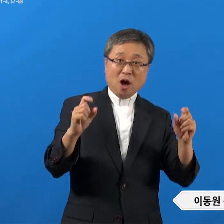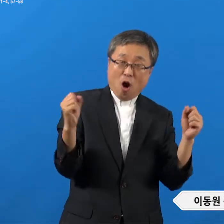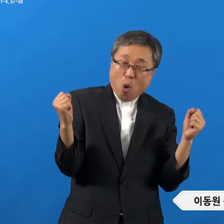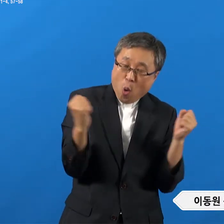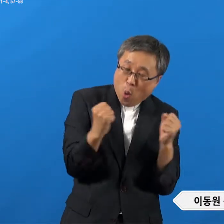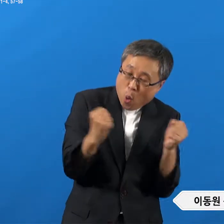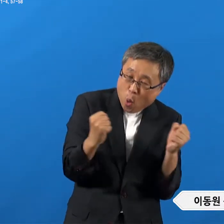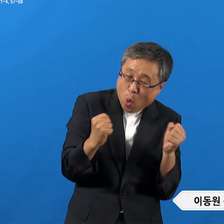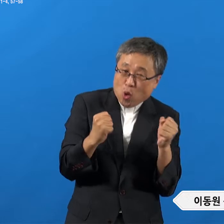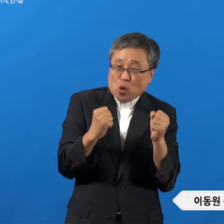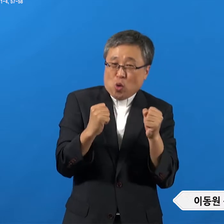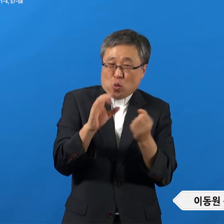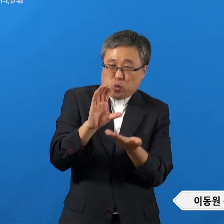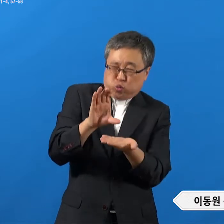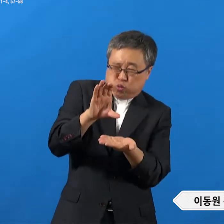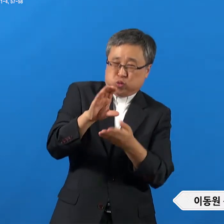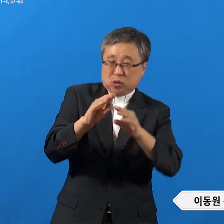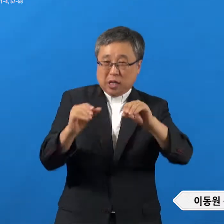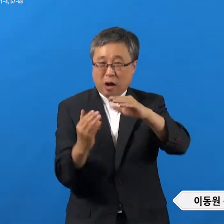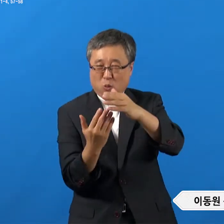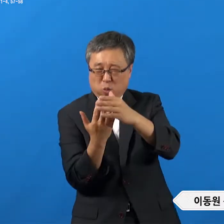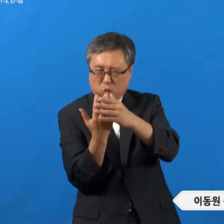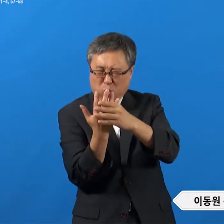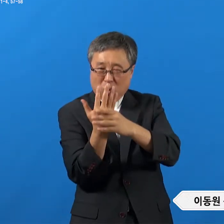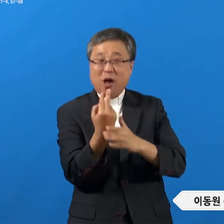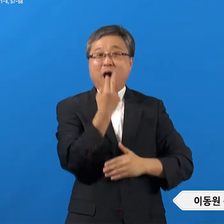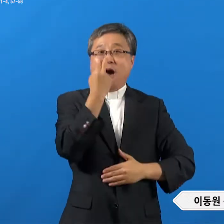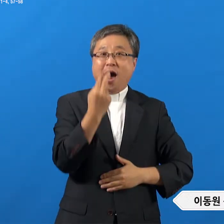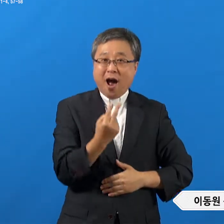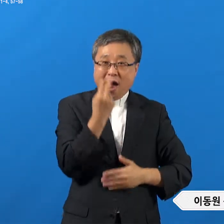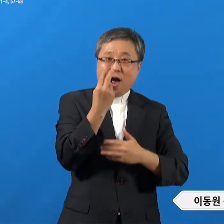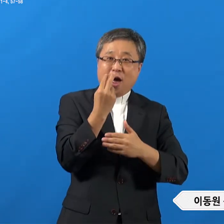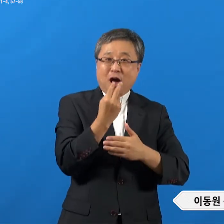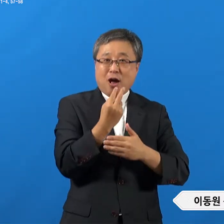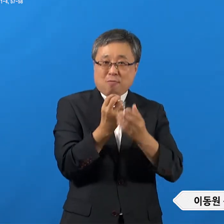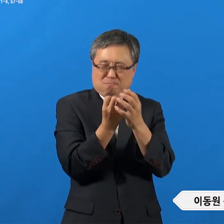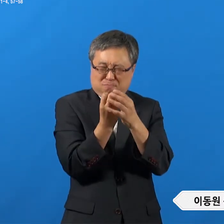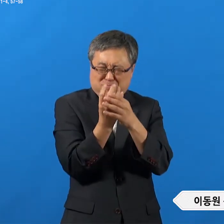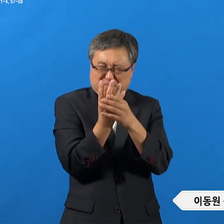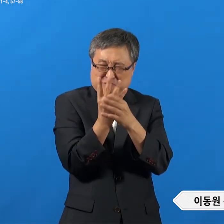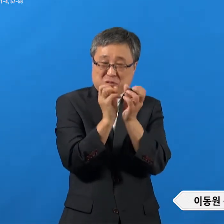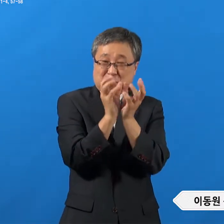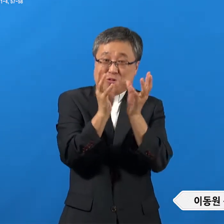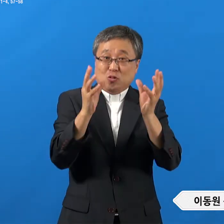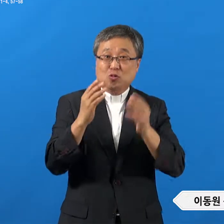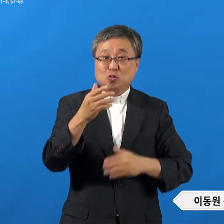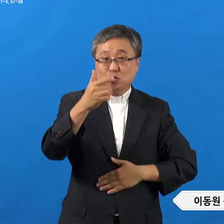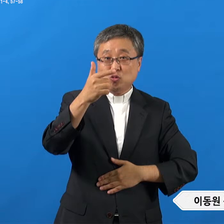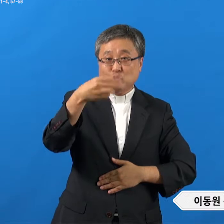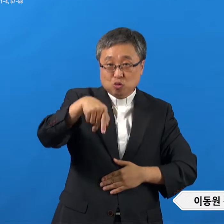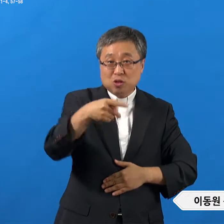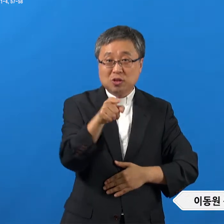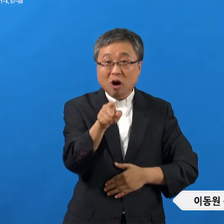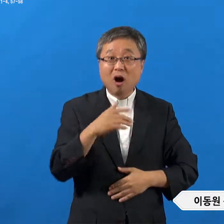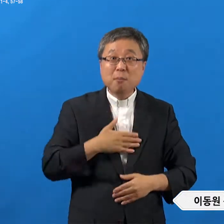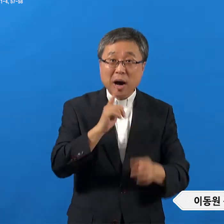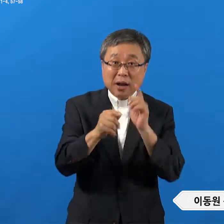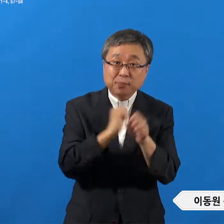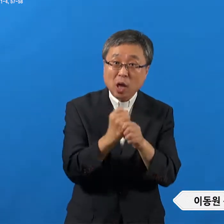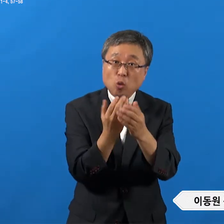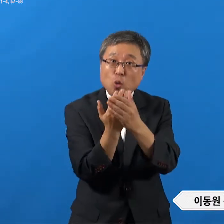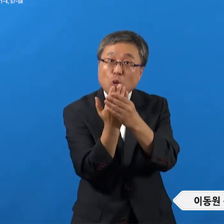이 대지를 뚫고 생명들이 푸릇푸릇 움을 돋기 시작합니다. 루터는 말합니다. 저